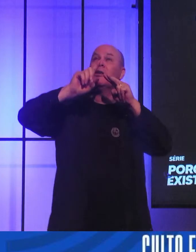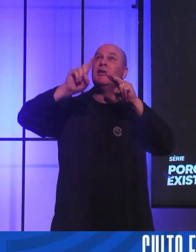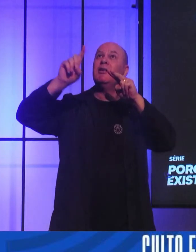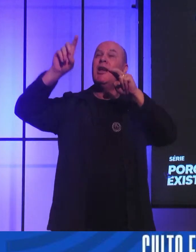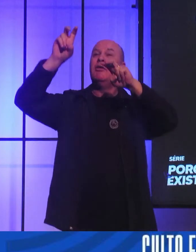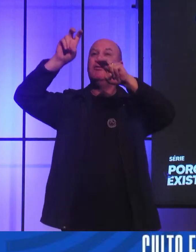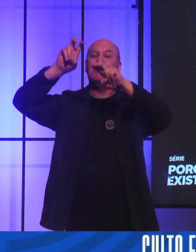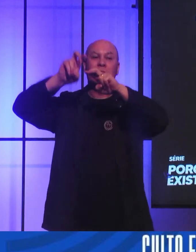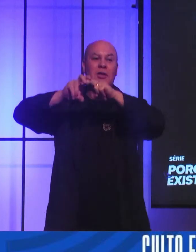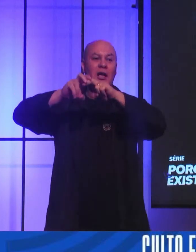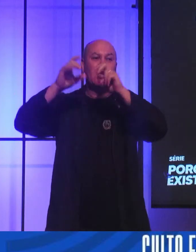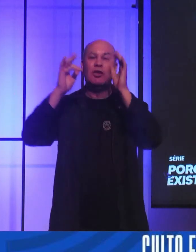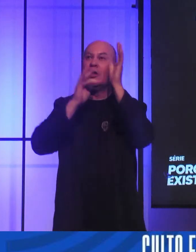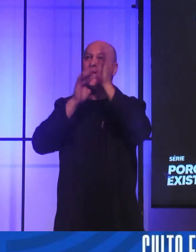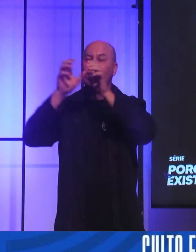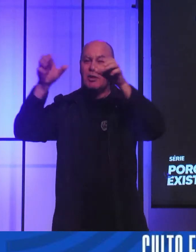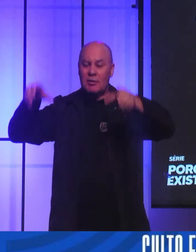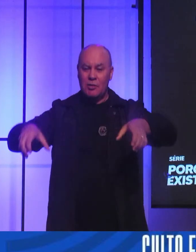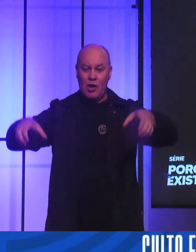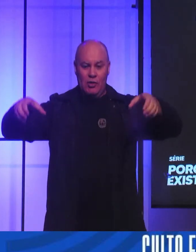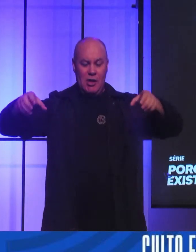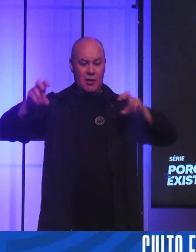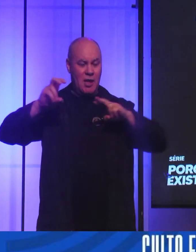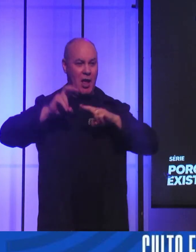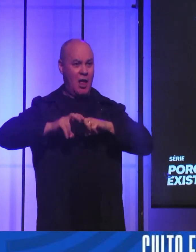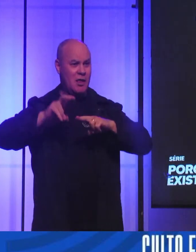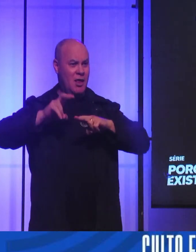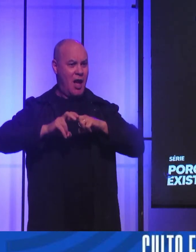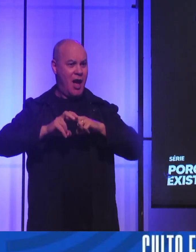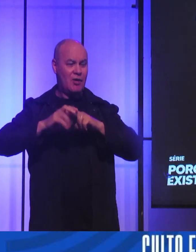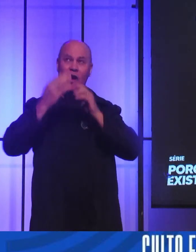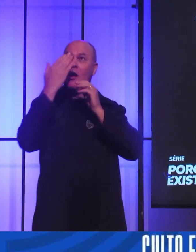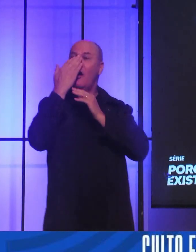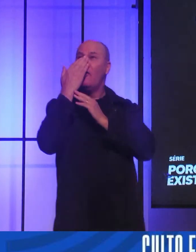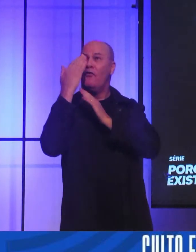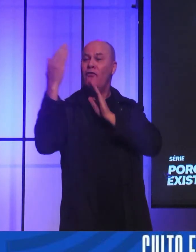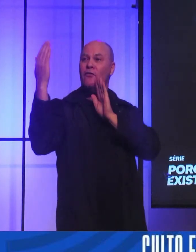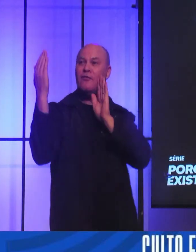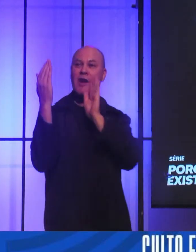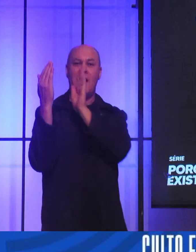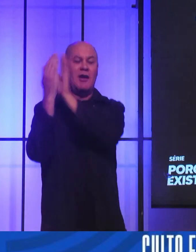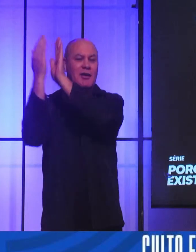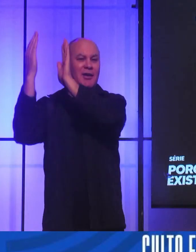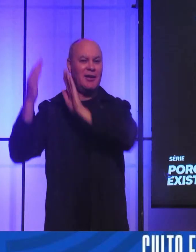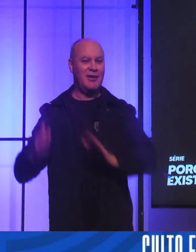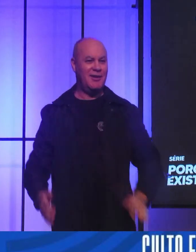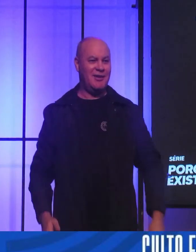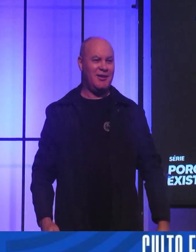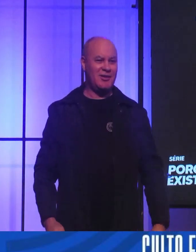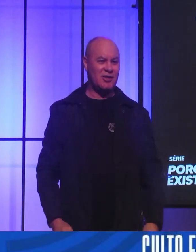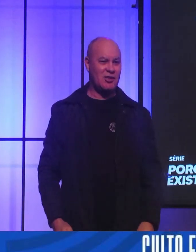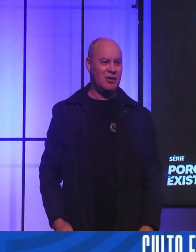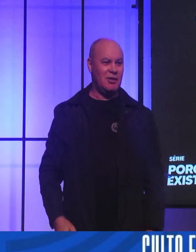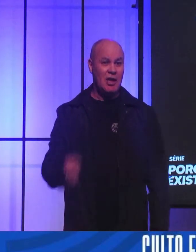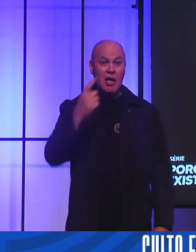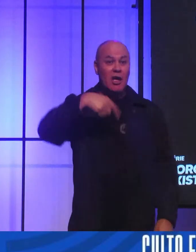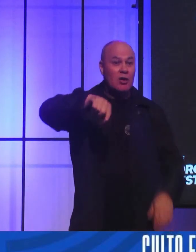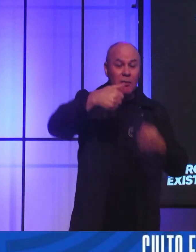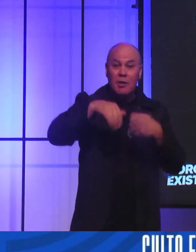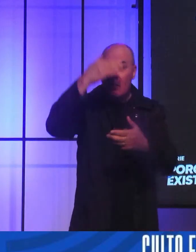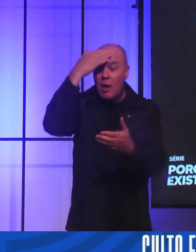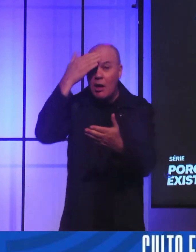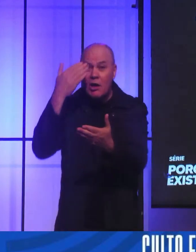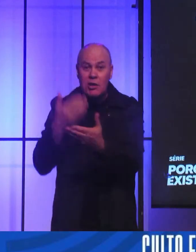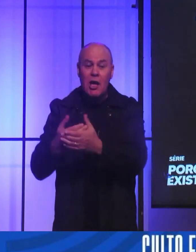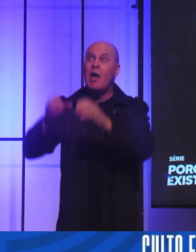coisas. A verdade é que existe um destino eterno. Ou o inferno ou o céu. E o céu é o lugar